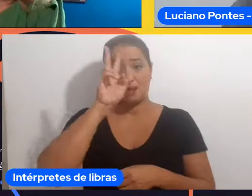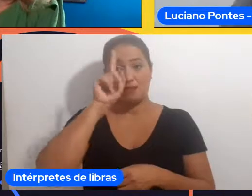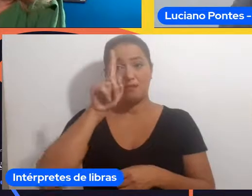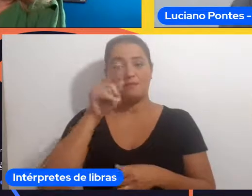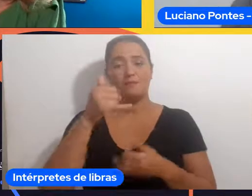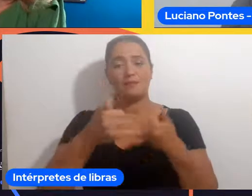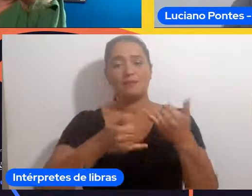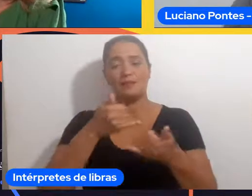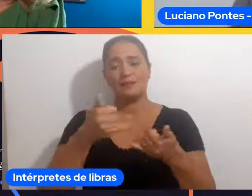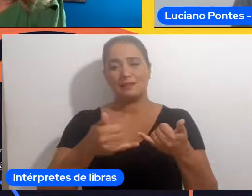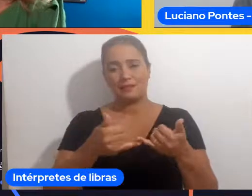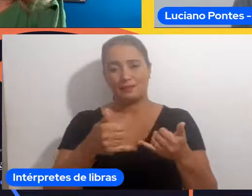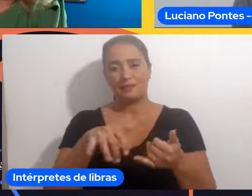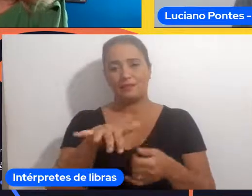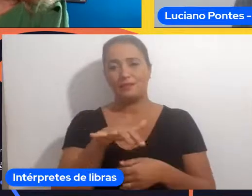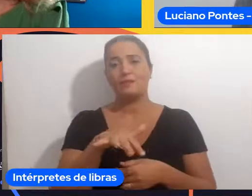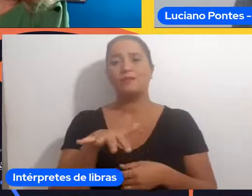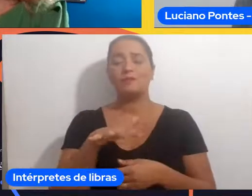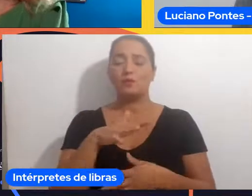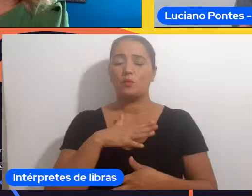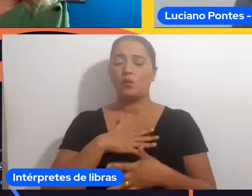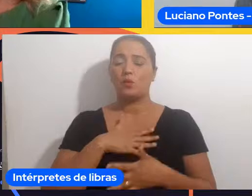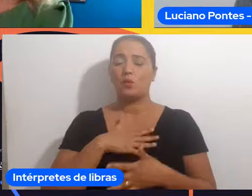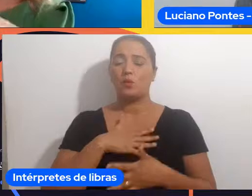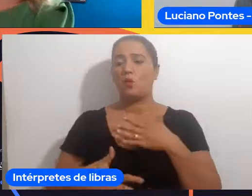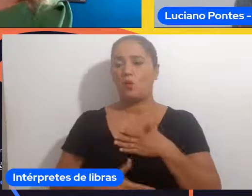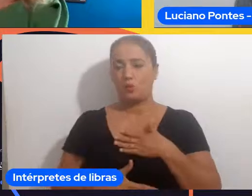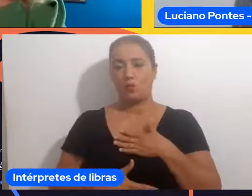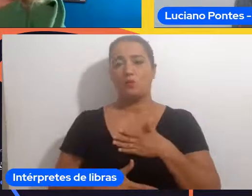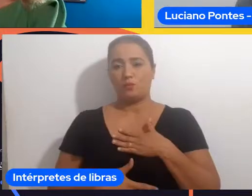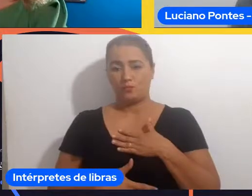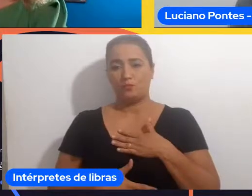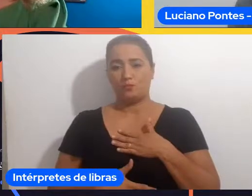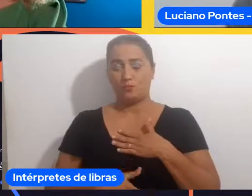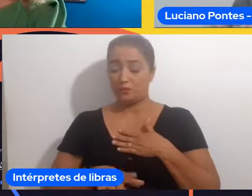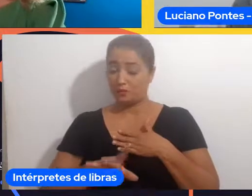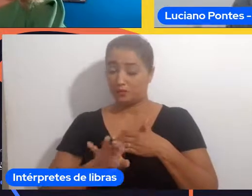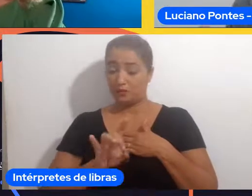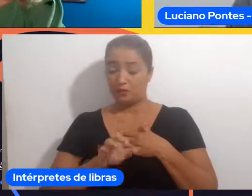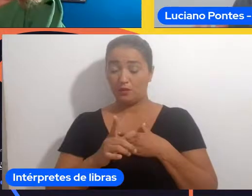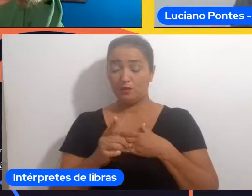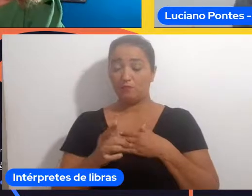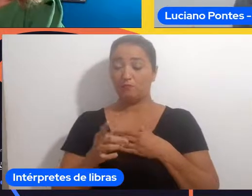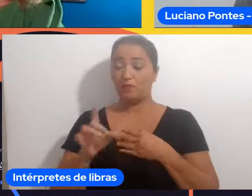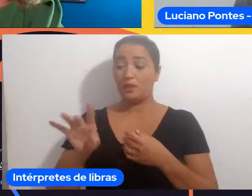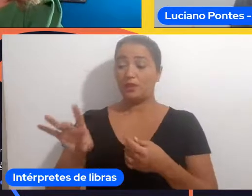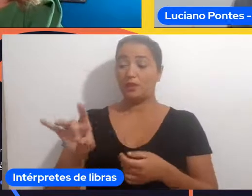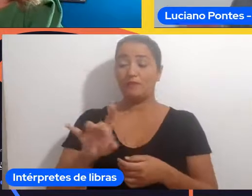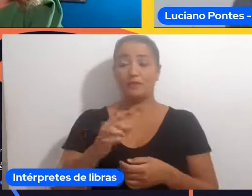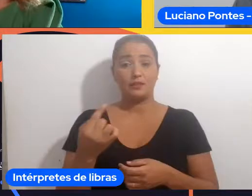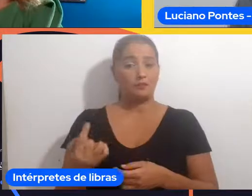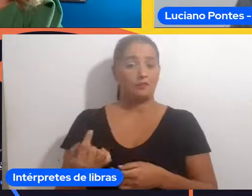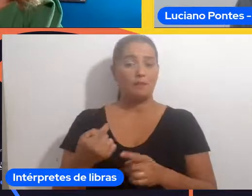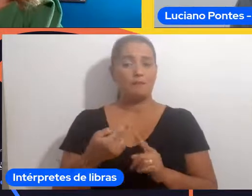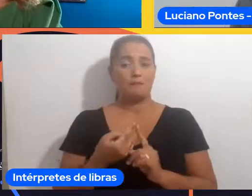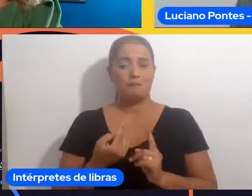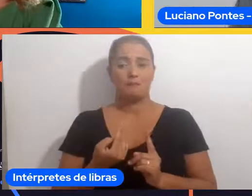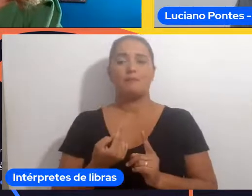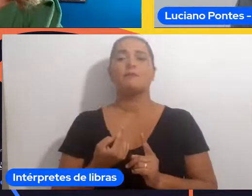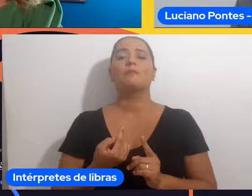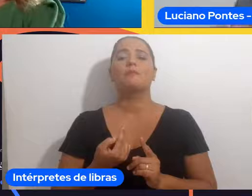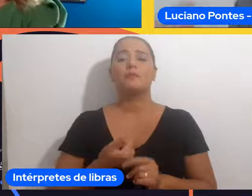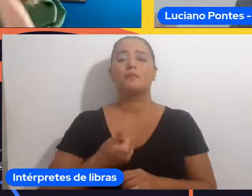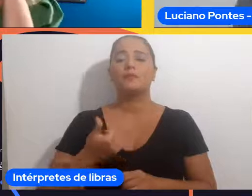né? Da qual o corpo está inserido não só numa individualidade, mas numa coletividade, né? Onde a cantiga, a